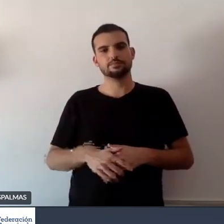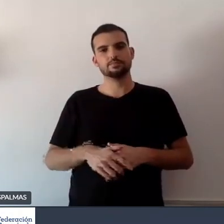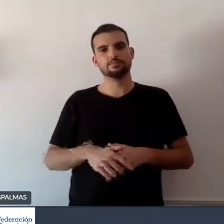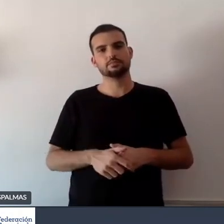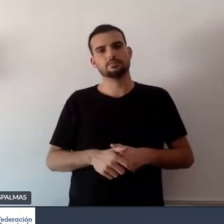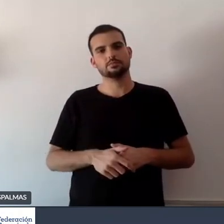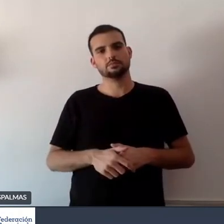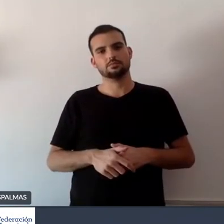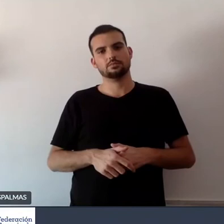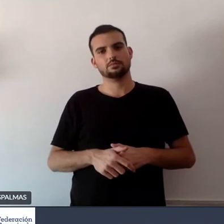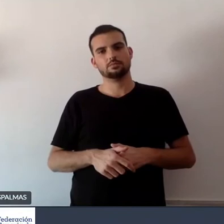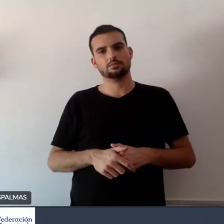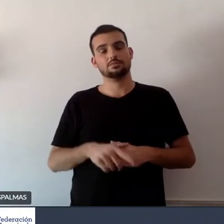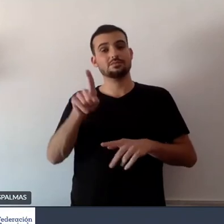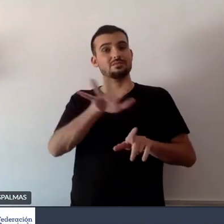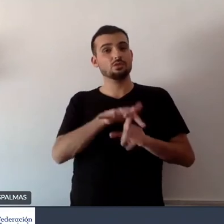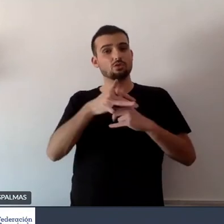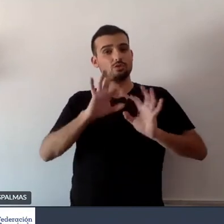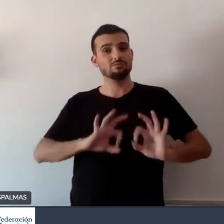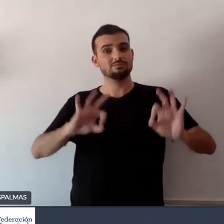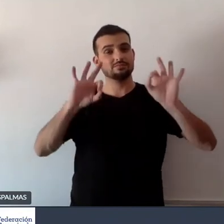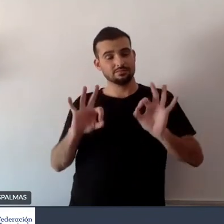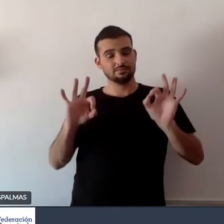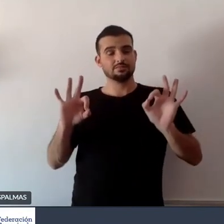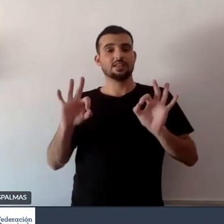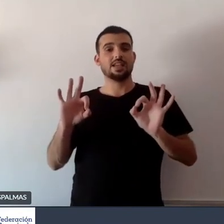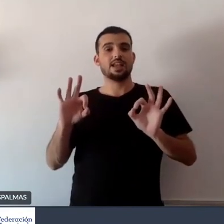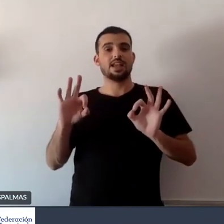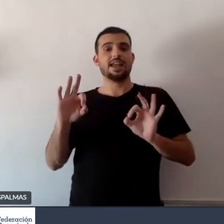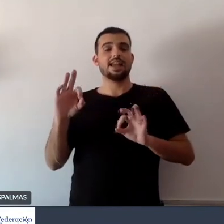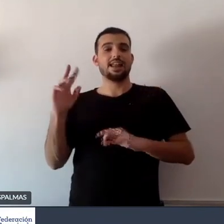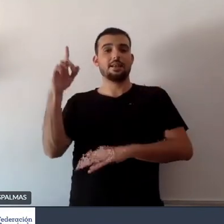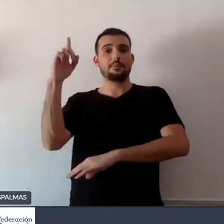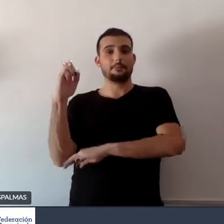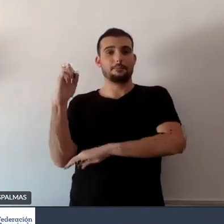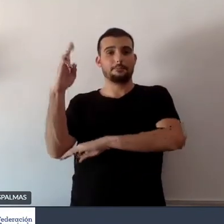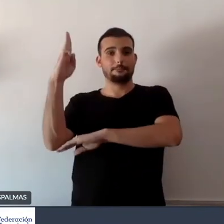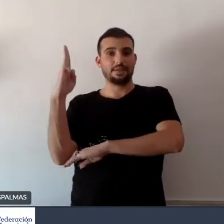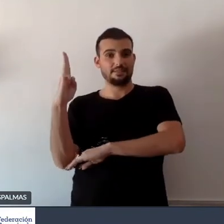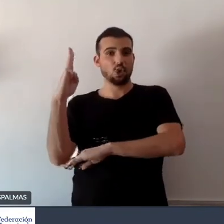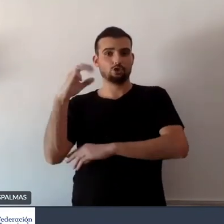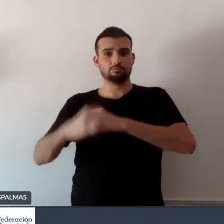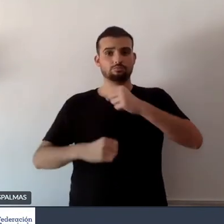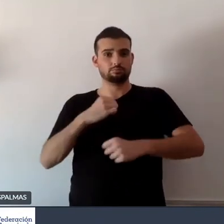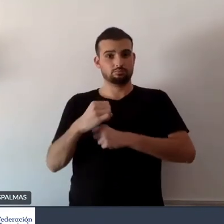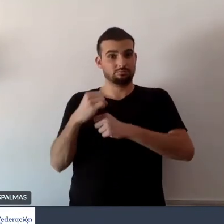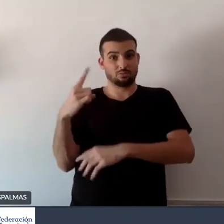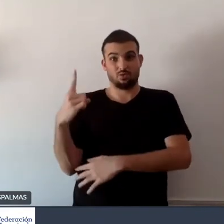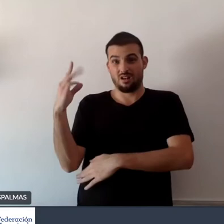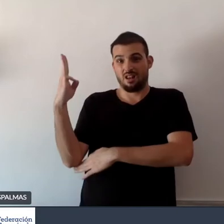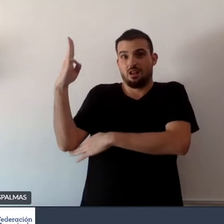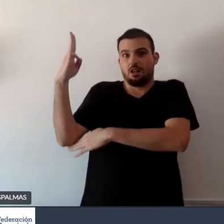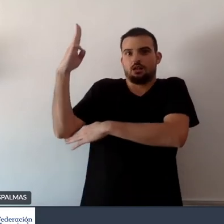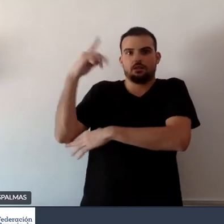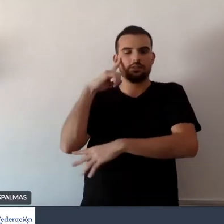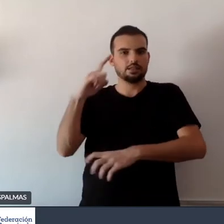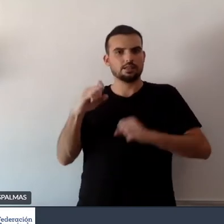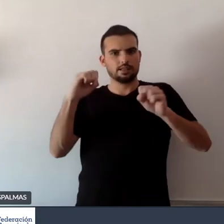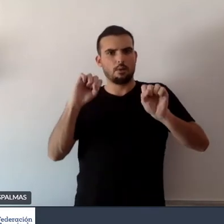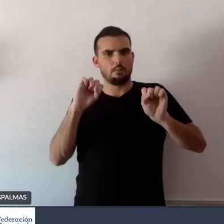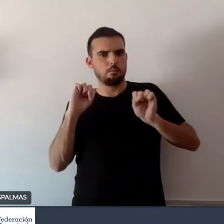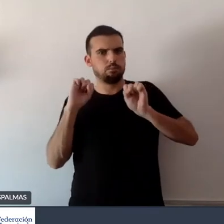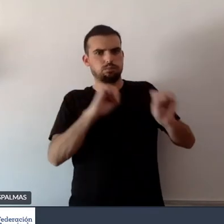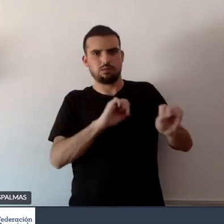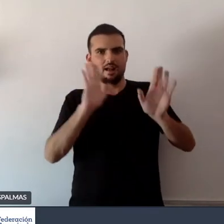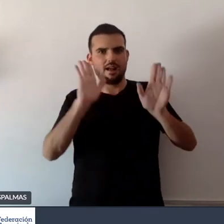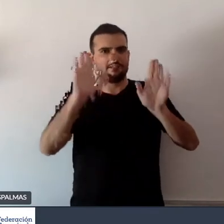En este caso concreto, la salida del pivot al show ha sido tan sumamente larga que el jugador que iba a hacer el bloqueo posterior al directo no ha